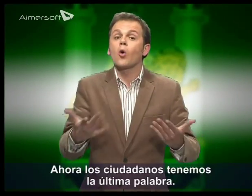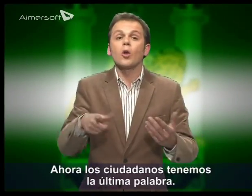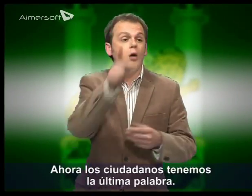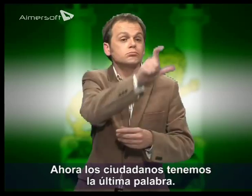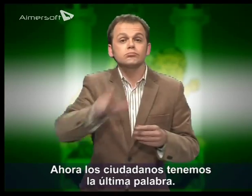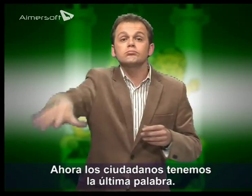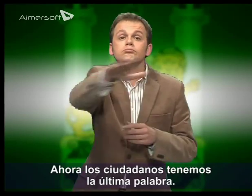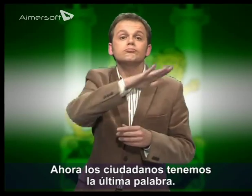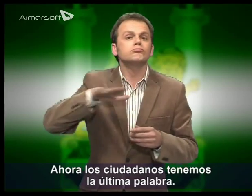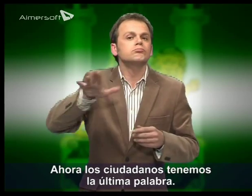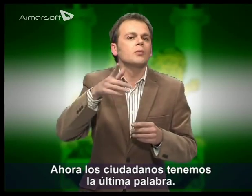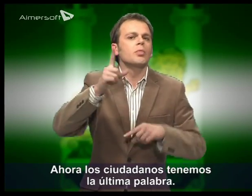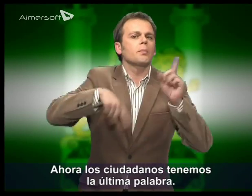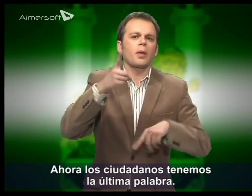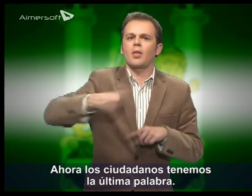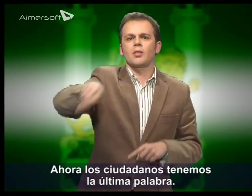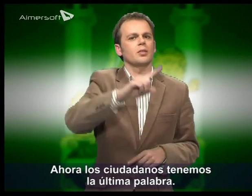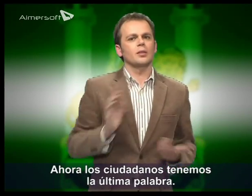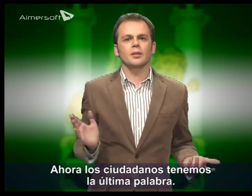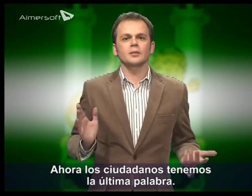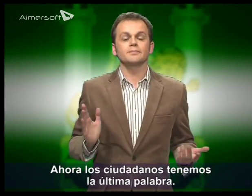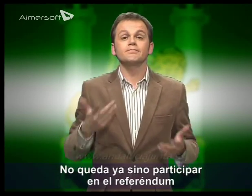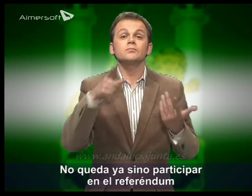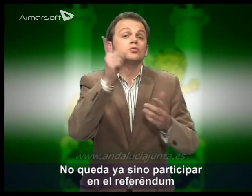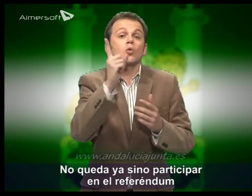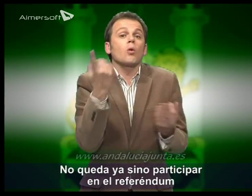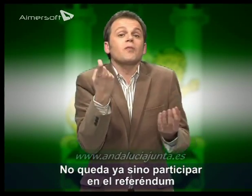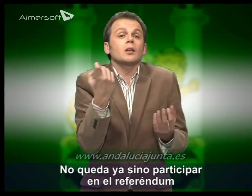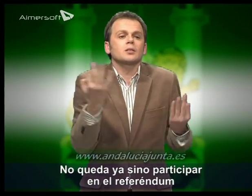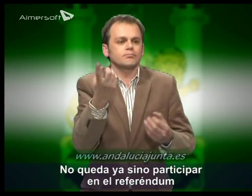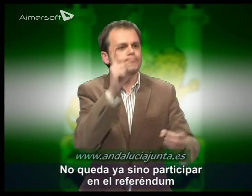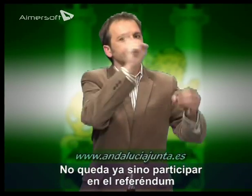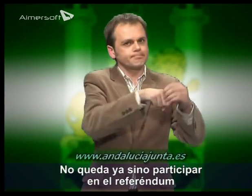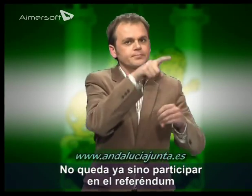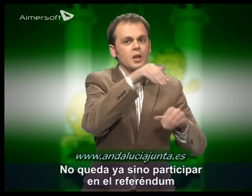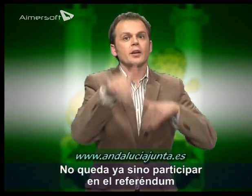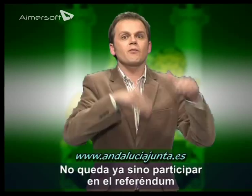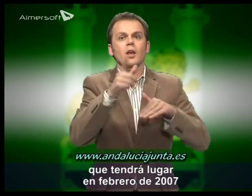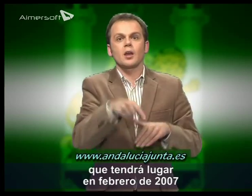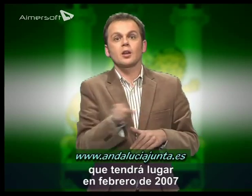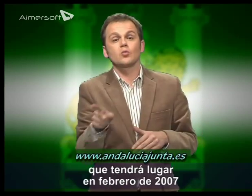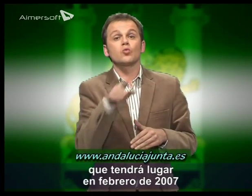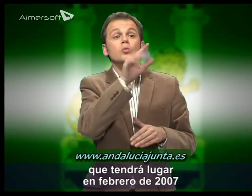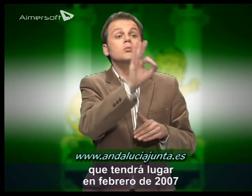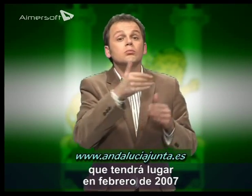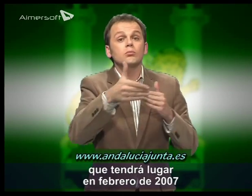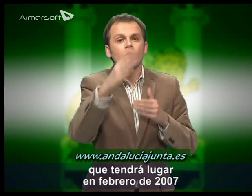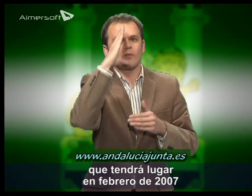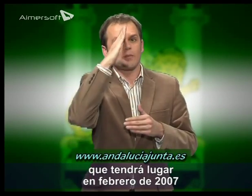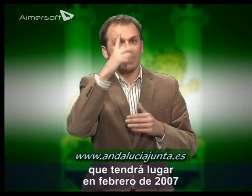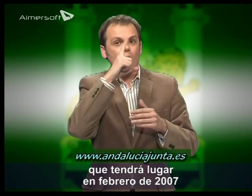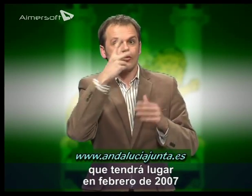Ahora, los ciudadanos tenemos la última palabra. No queda ya sino participar en el referéndum que tendrá lugar en febrero